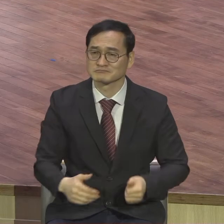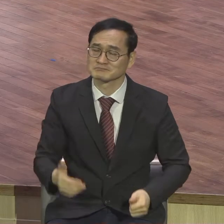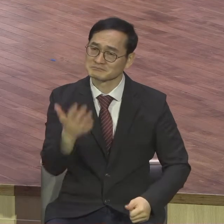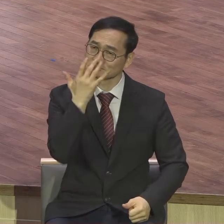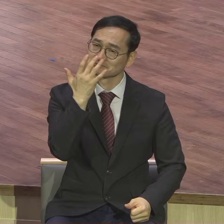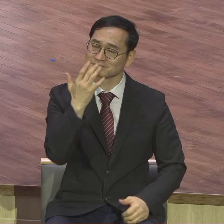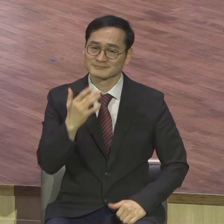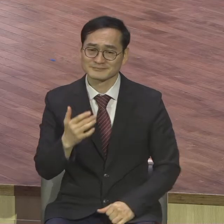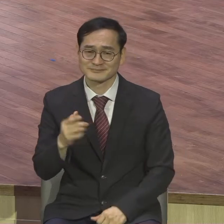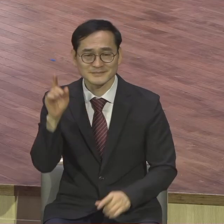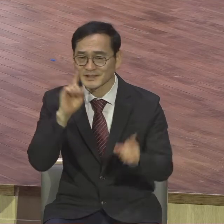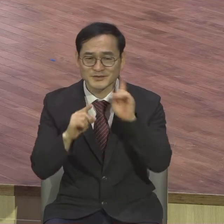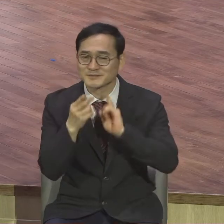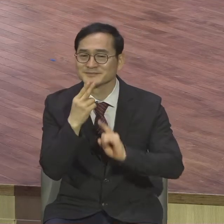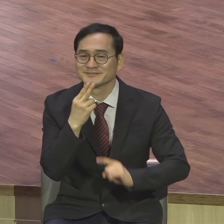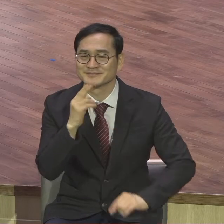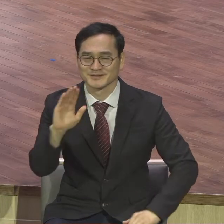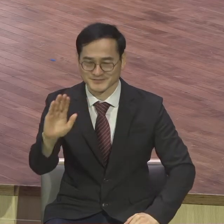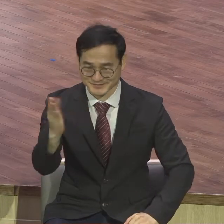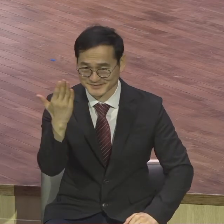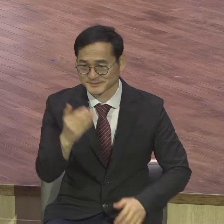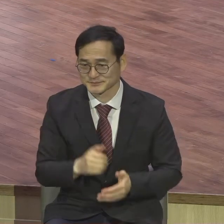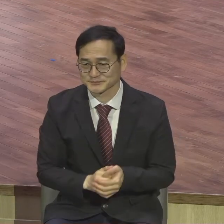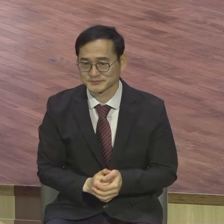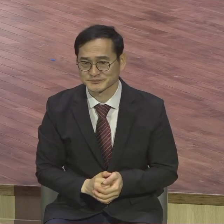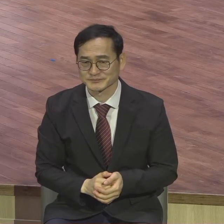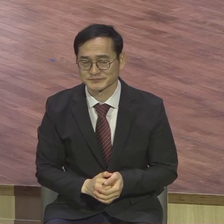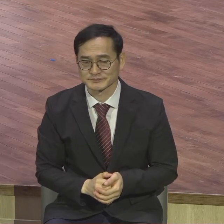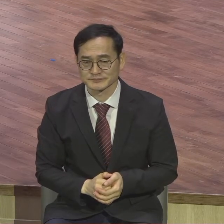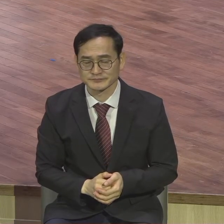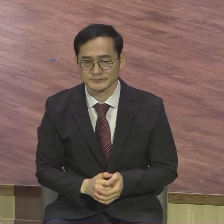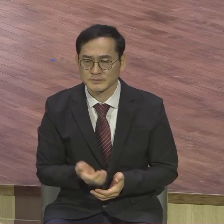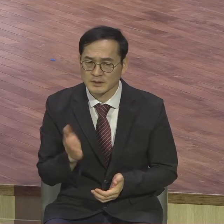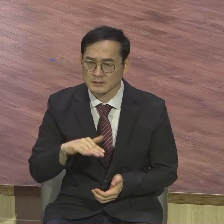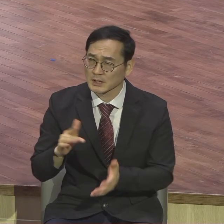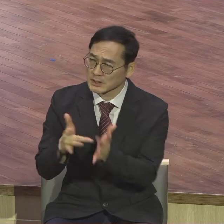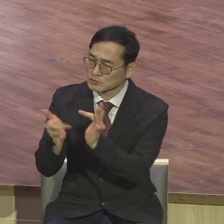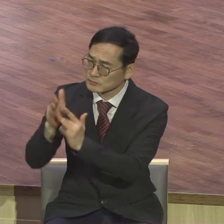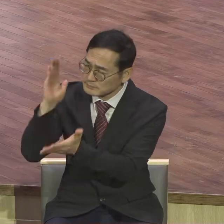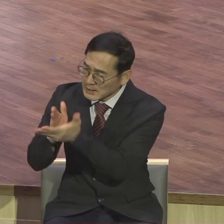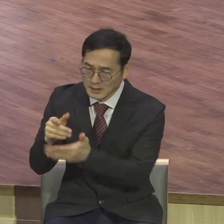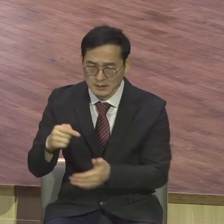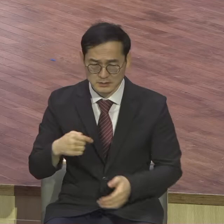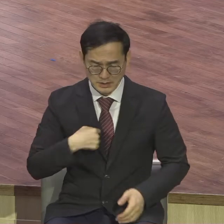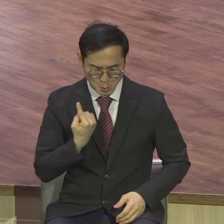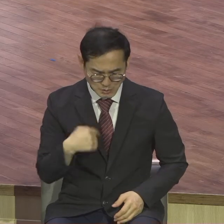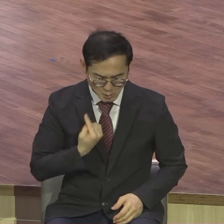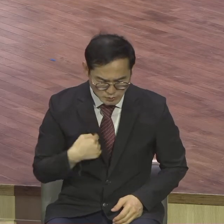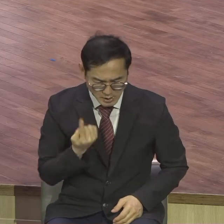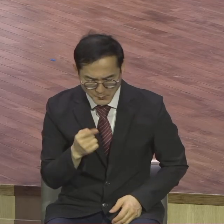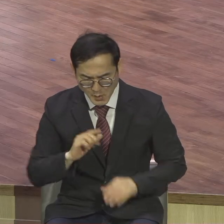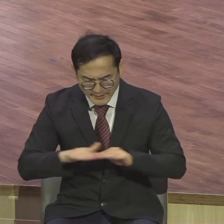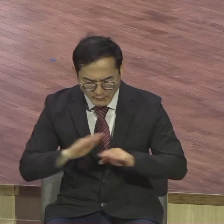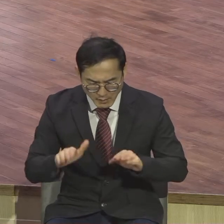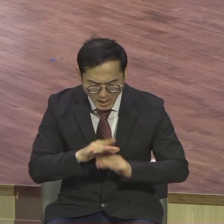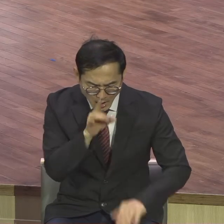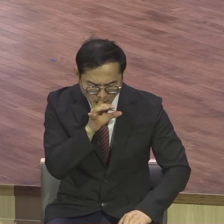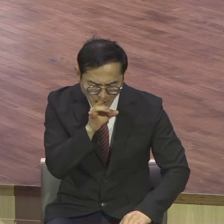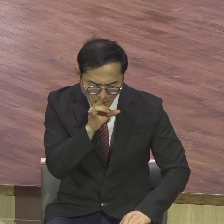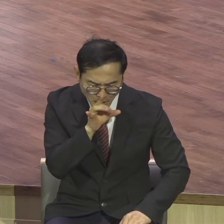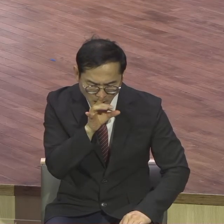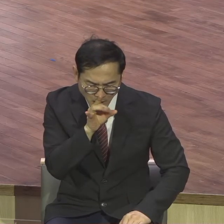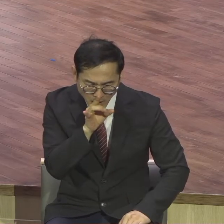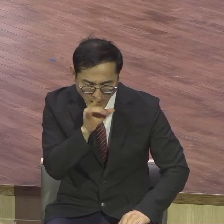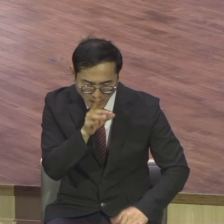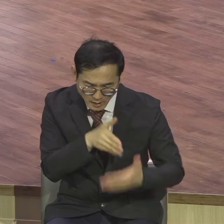때문에 어려운 일을 만들어. 본인이 만들어가 자꾸. 인간관계도 이상하게 만들어. 문제사건 해결하는 것도 성진도